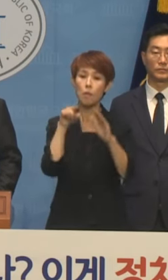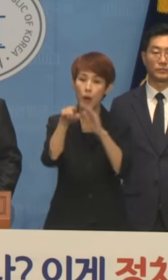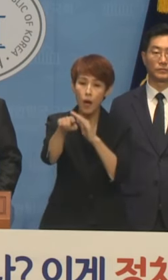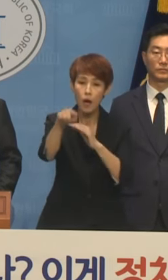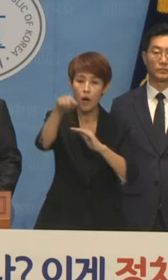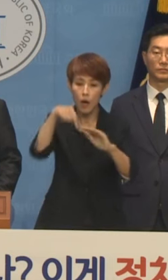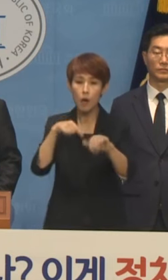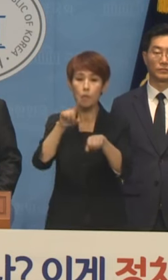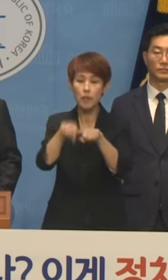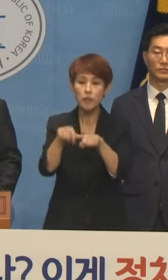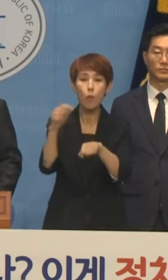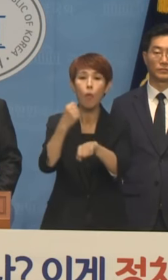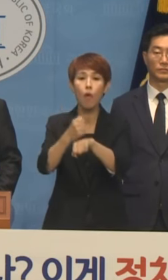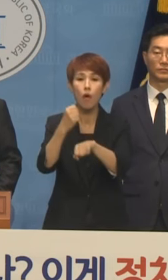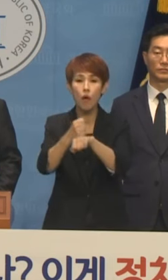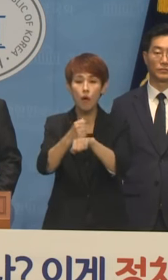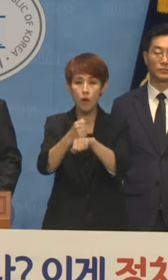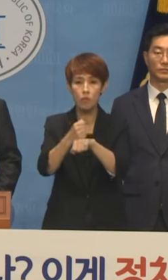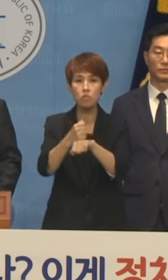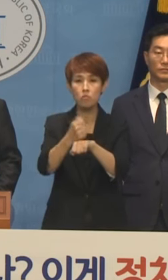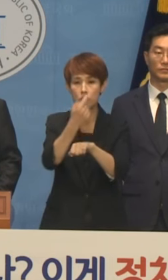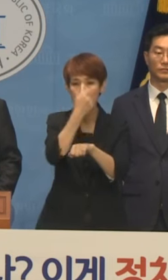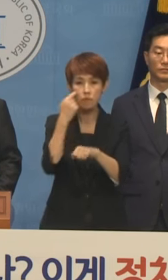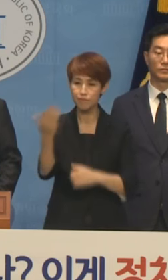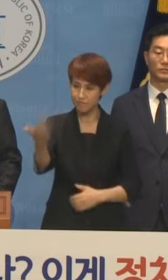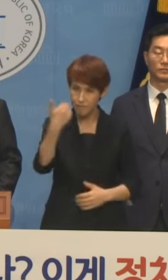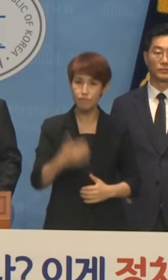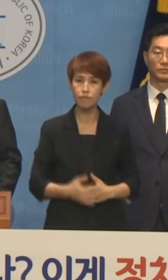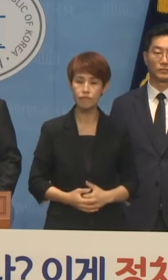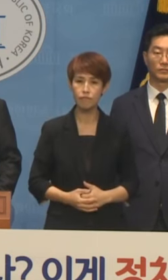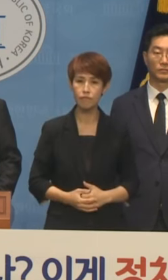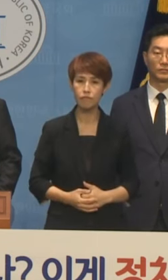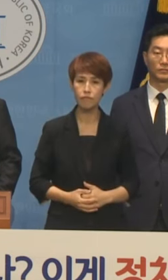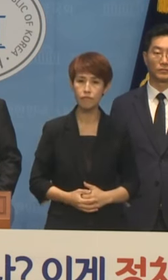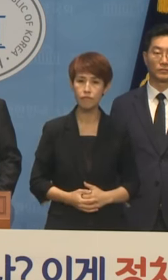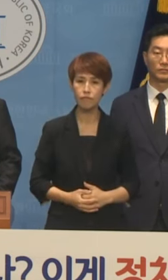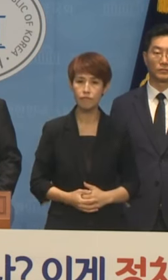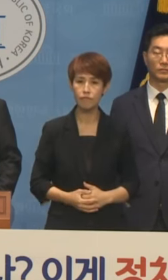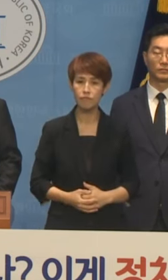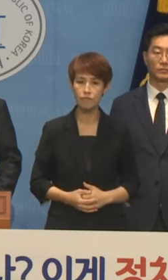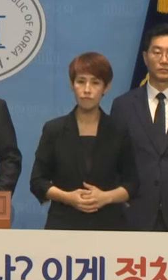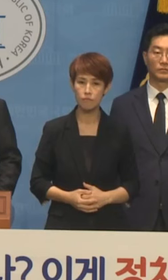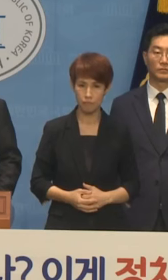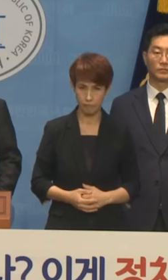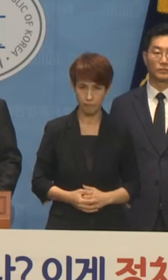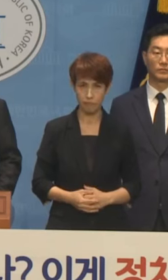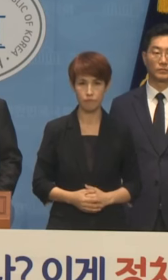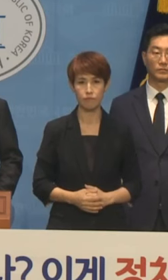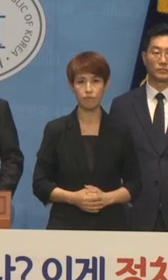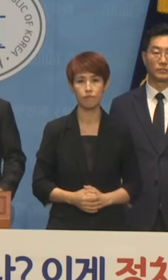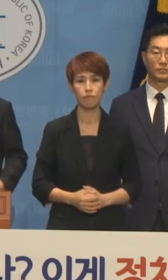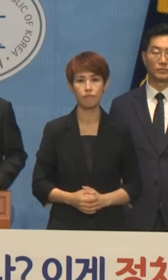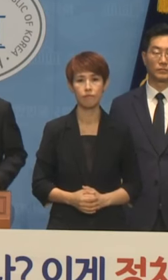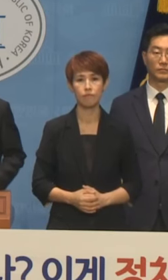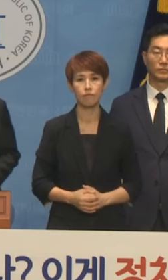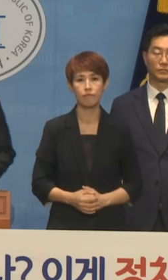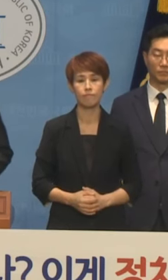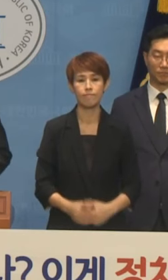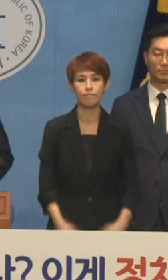된 시간에 뭘 했는지 알리바이를 입증하는데 성실한 노력을 보여주시기 바랍니다.